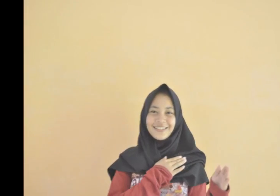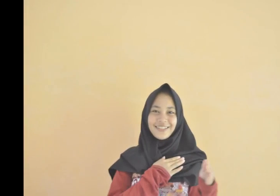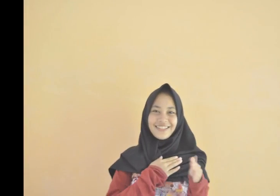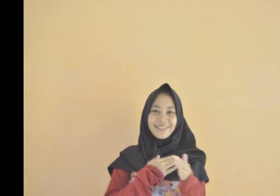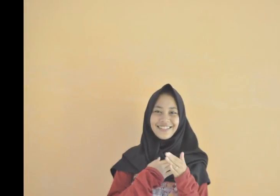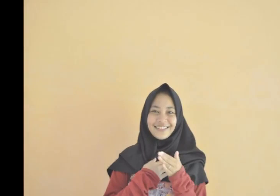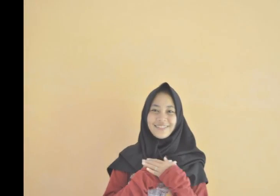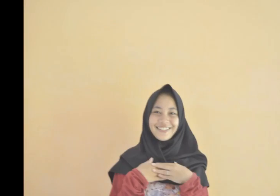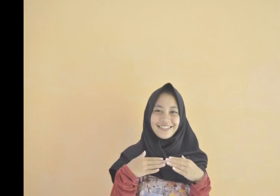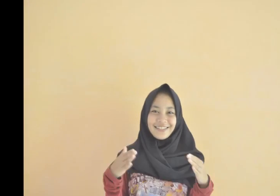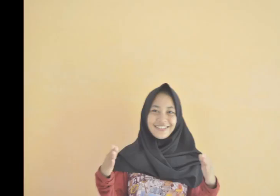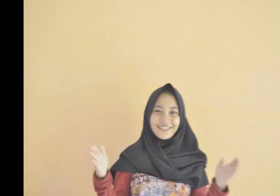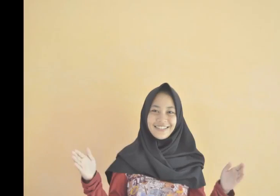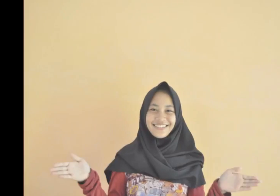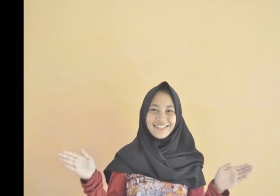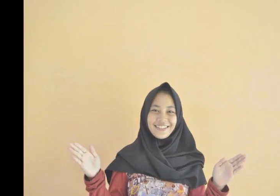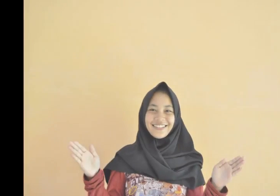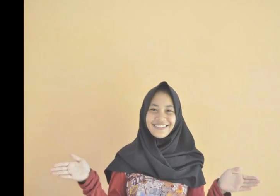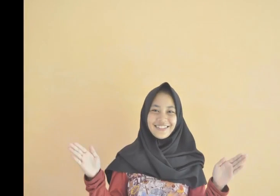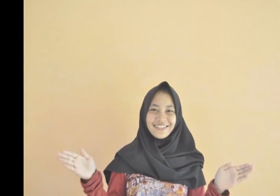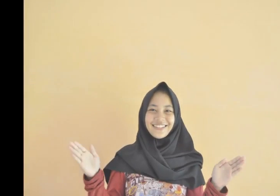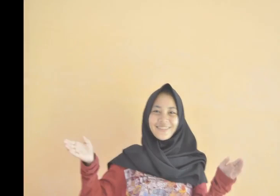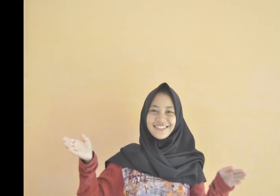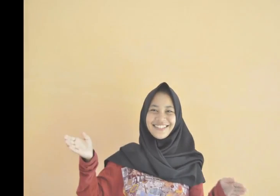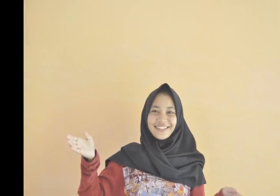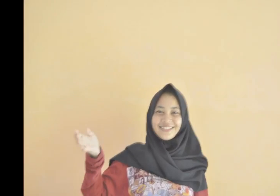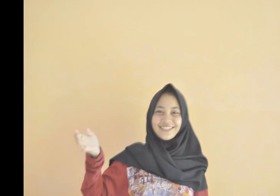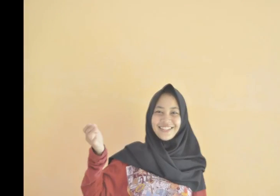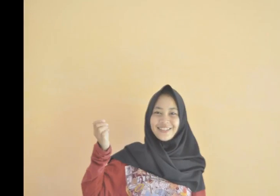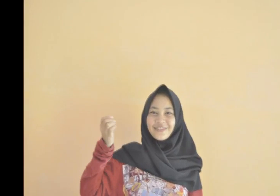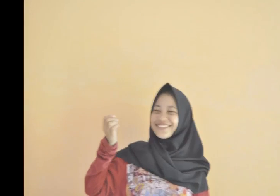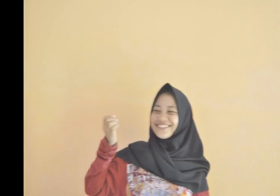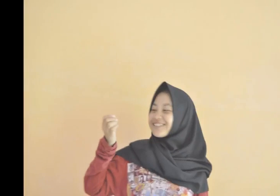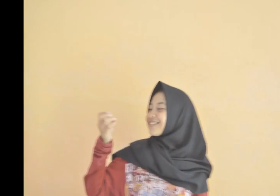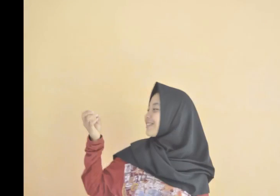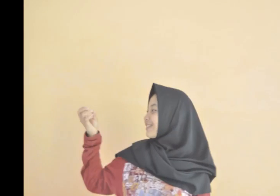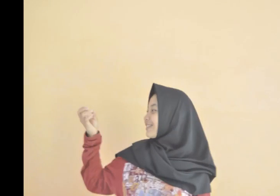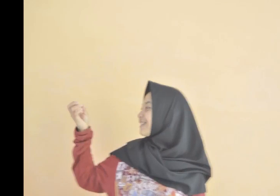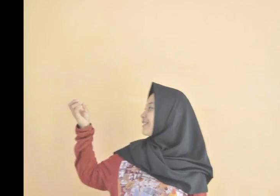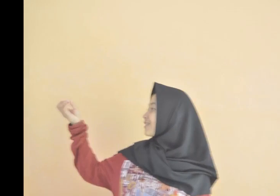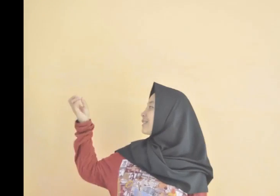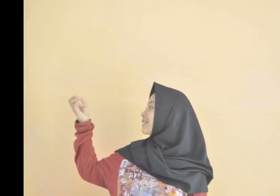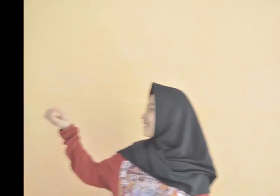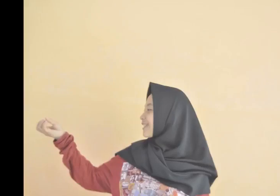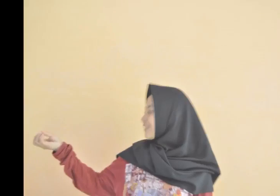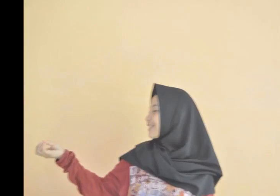untuk kita bertemu lagi. Ku relakan dirimu